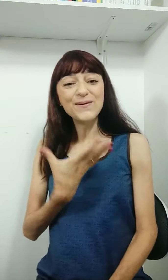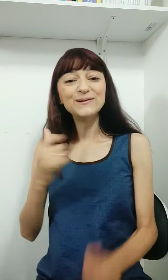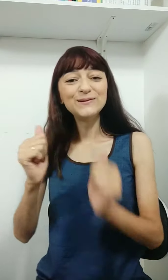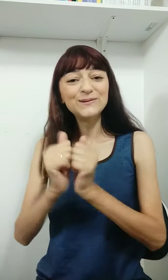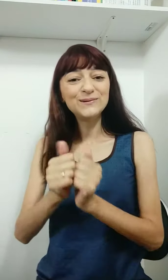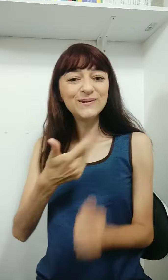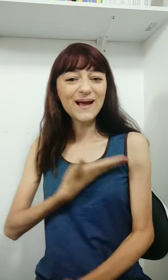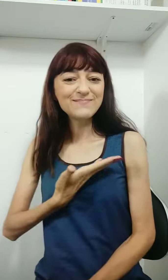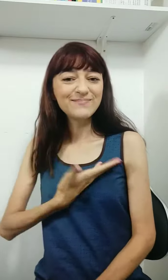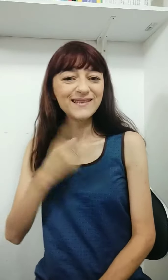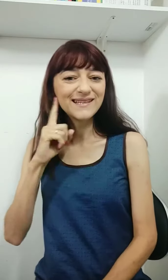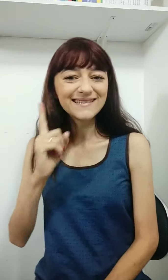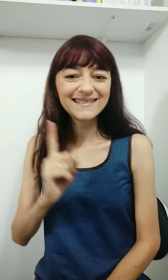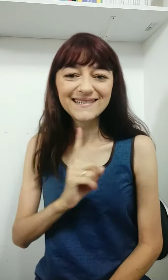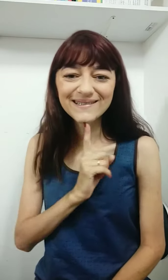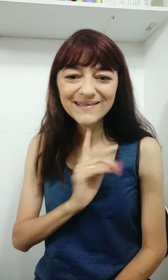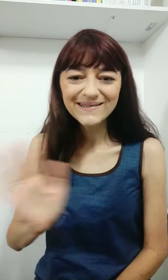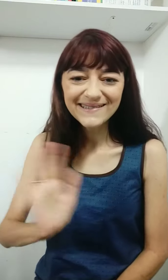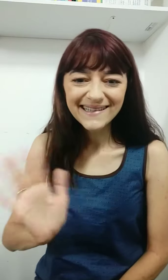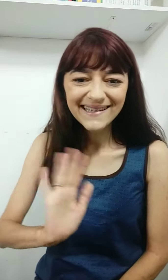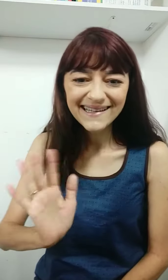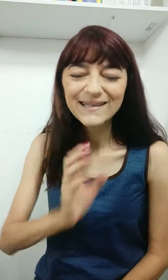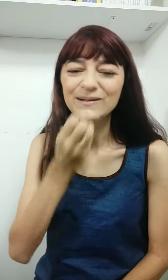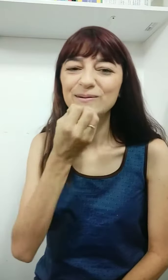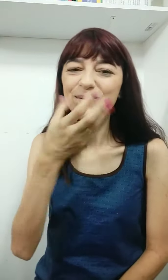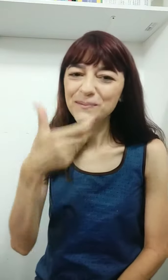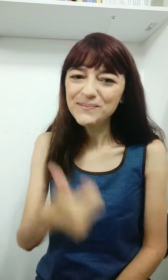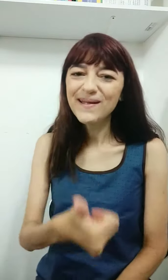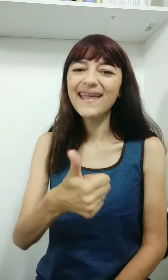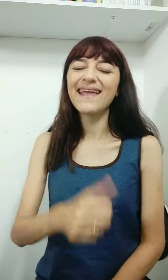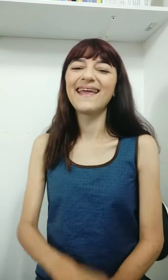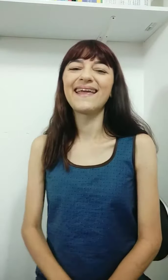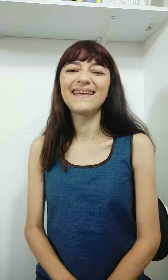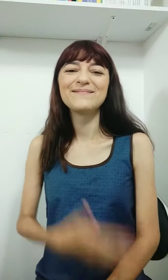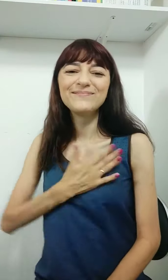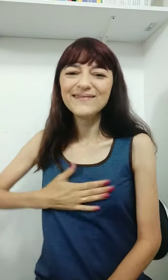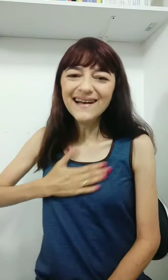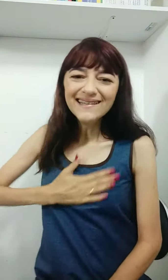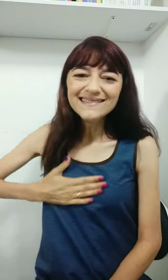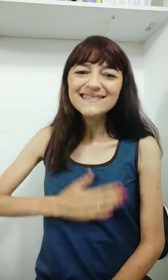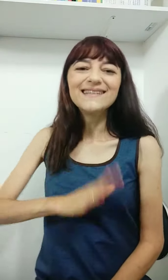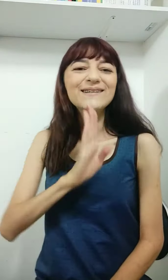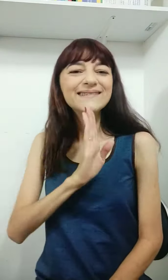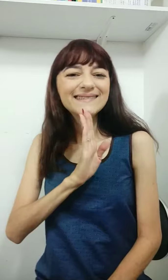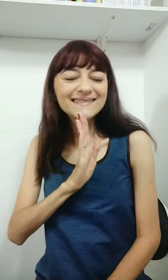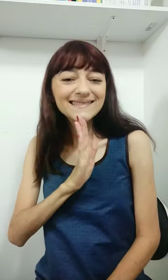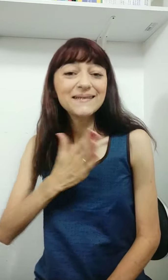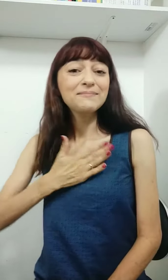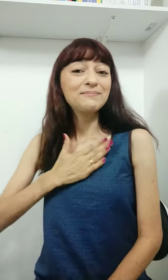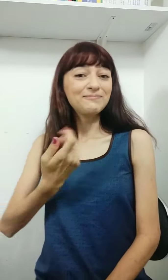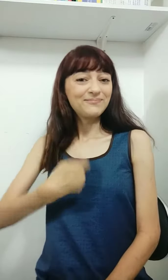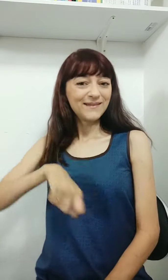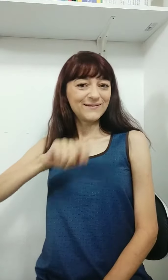A Sônia, olá Sônia, que bom você estar assistindo a aula junto com a amiga surda, muito bom, né, um prazer aí, né, que